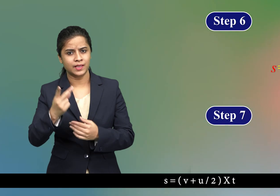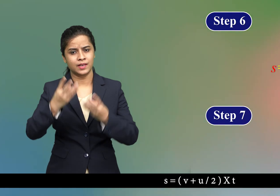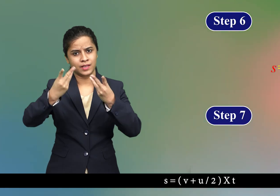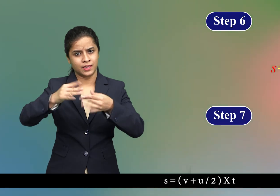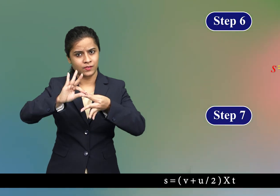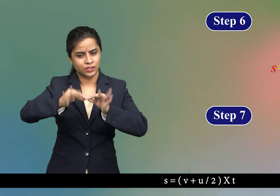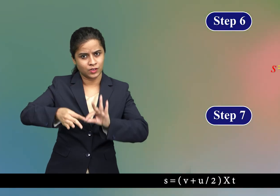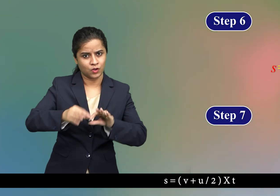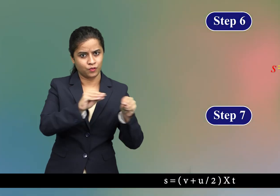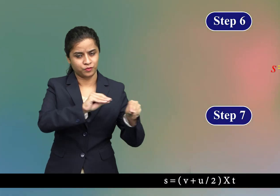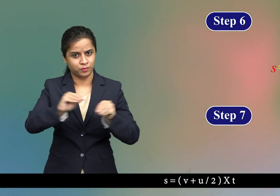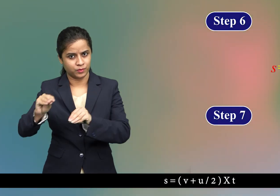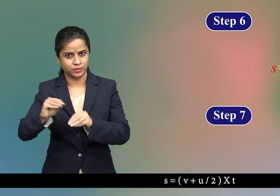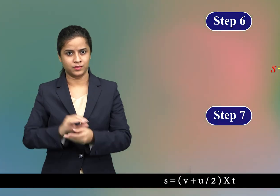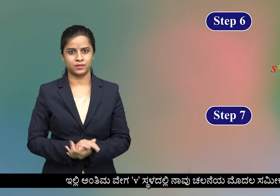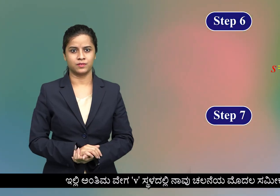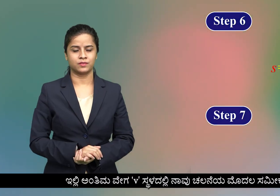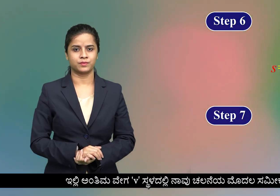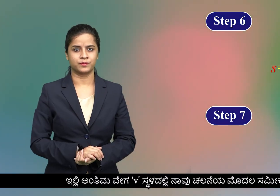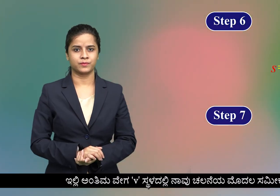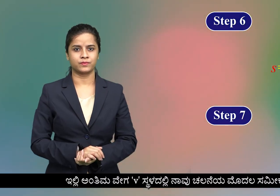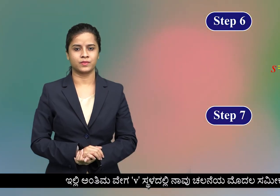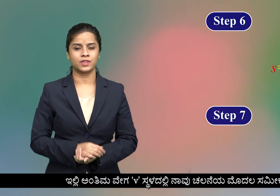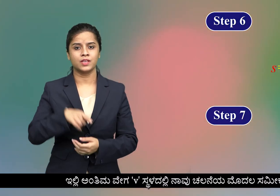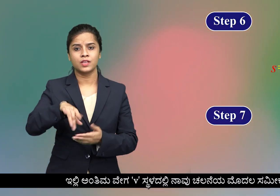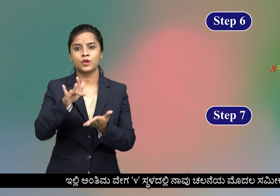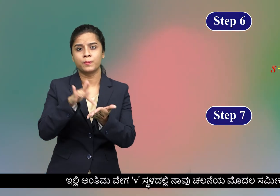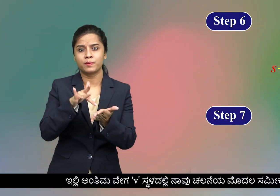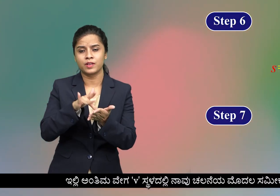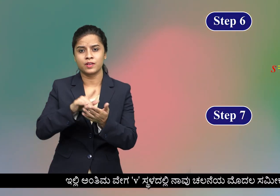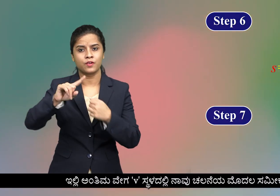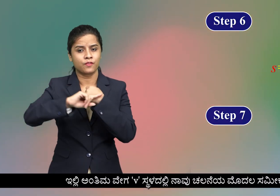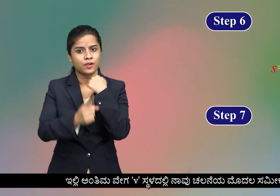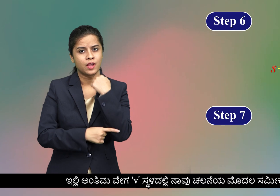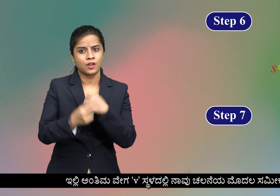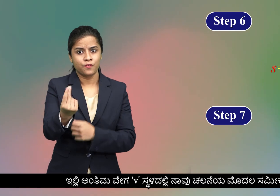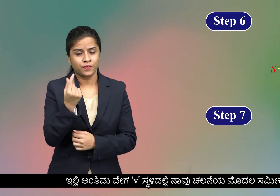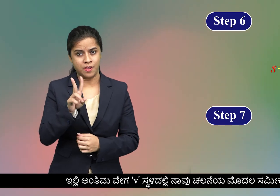ಪ್ಲಸ್ u ಡಿವೈಡೆಡ್ ಬೈ 2 ಇಂಟು t. ಇಲ್ಲಿ ಅಂತಿಮ ವೇಗ v ಸ್ಥಳದಲ್ಲಿ ನಾವು ಚಲನೆಯ